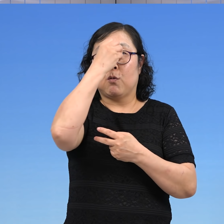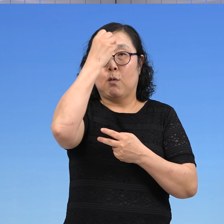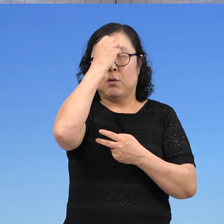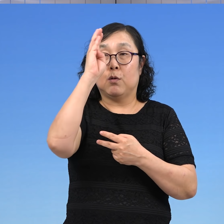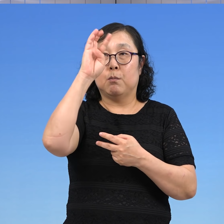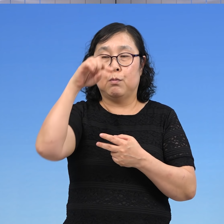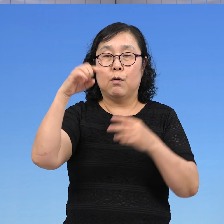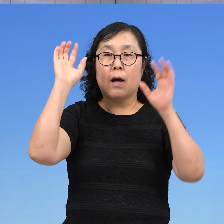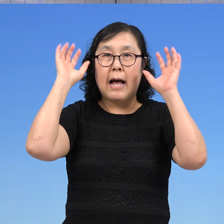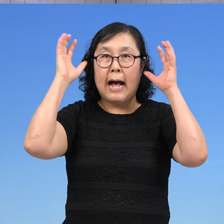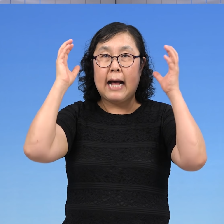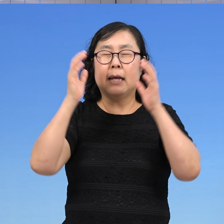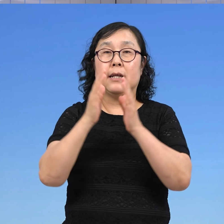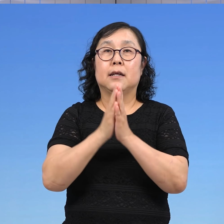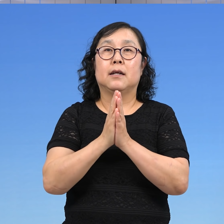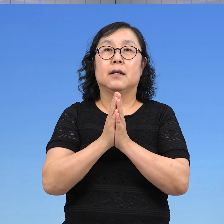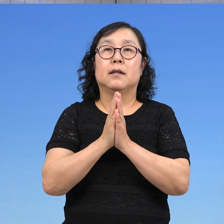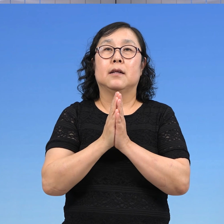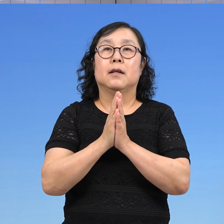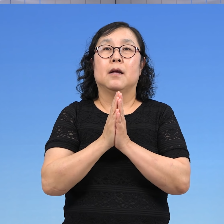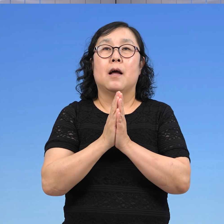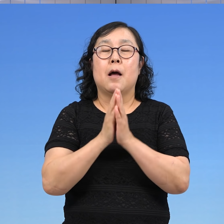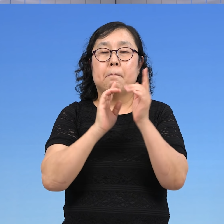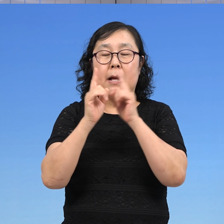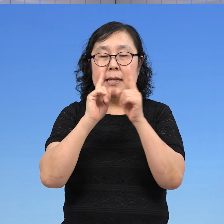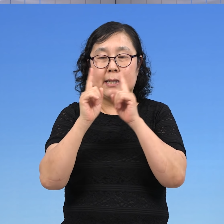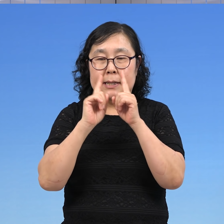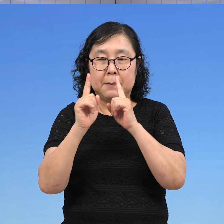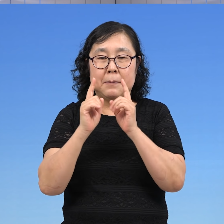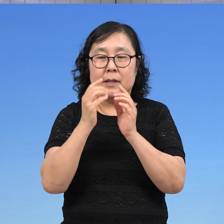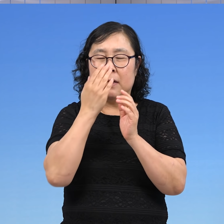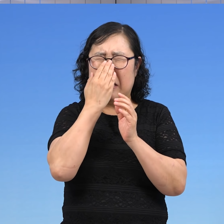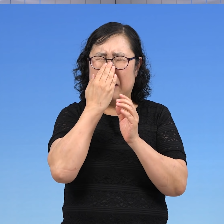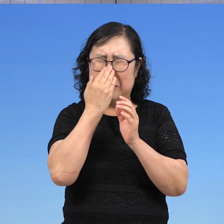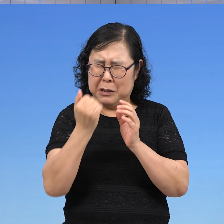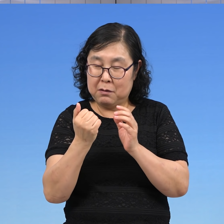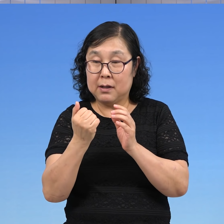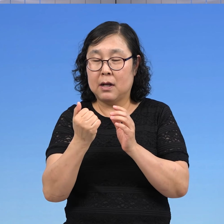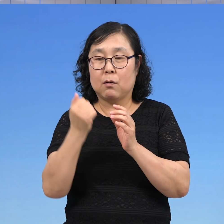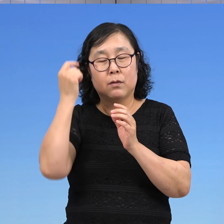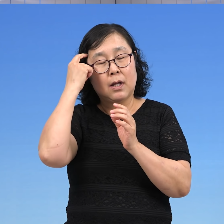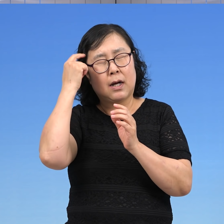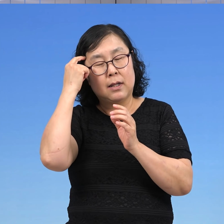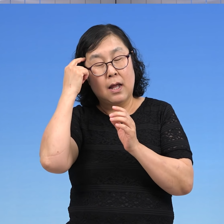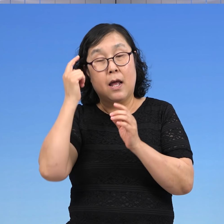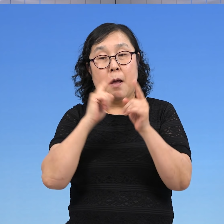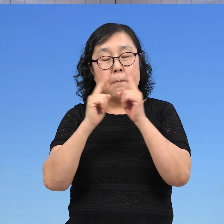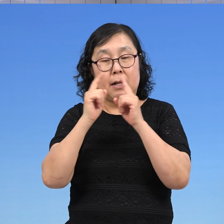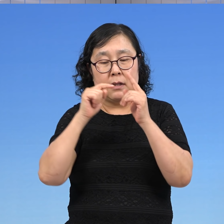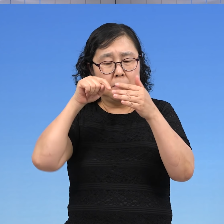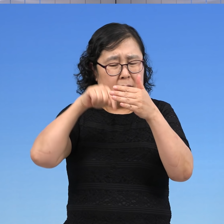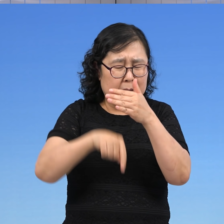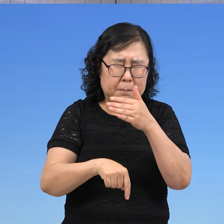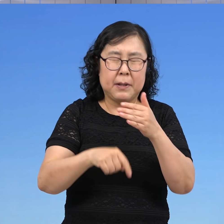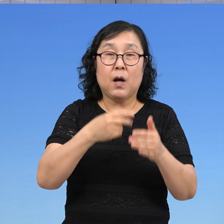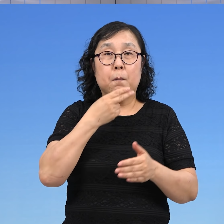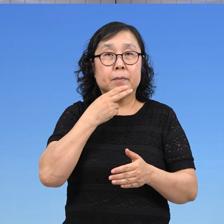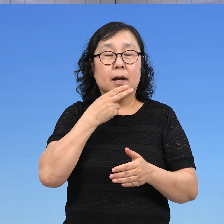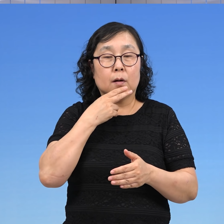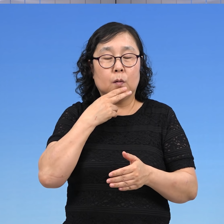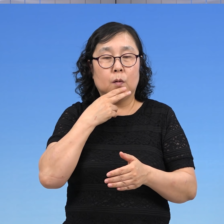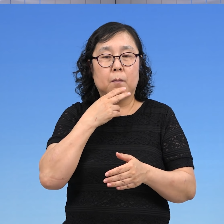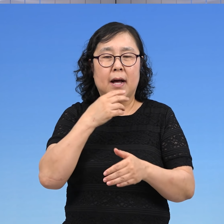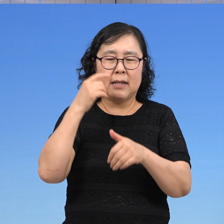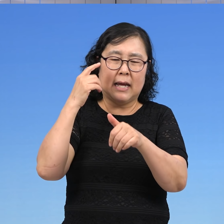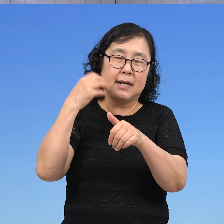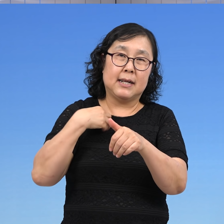우리 중 고동 배들을 맨날 내가 말씀은 너무 깊어서 졸려 죽겠다고 그런데 우리 어른들은 40 목사님의 말씀에 깊이가 없다고